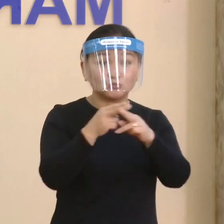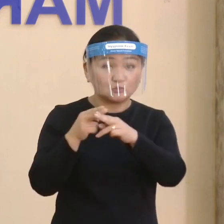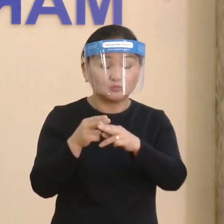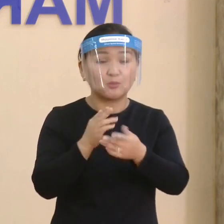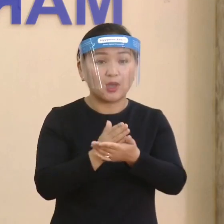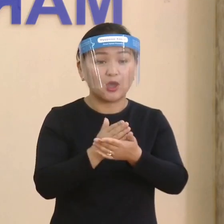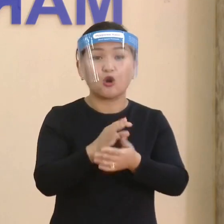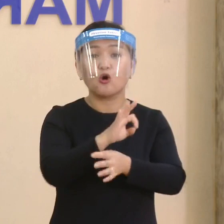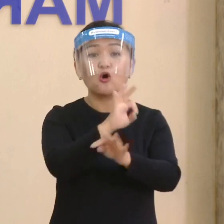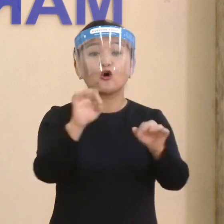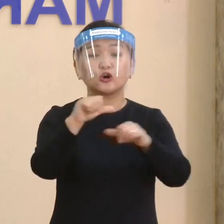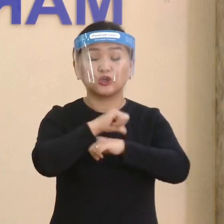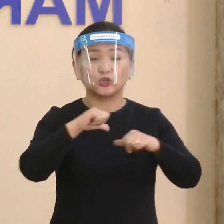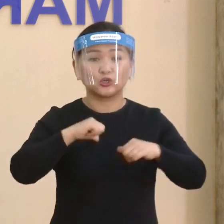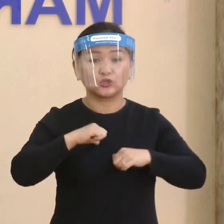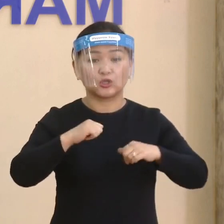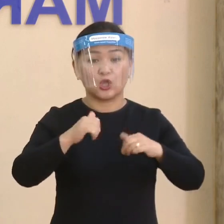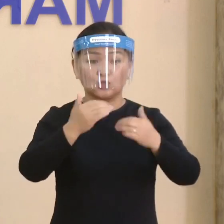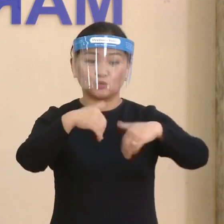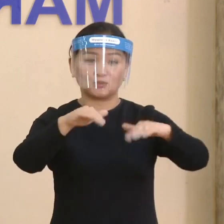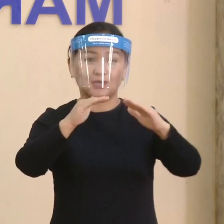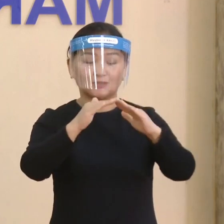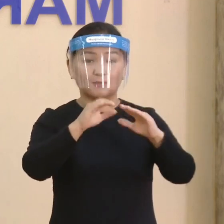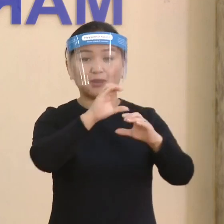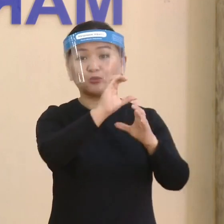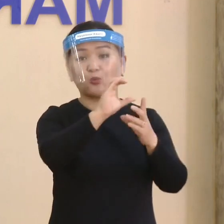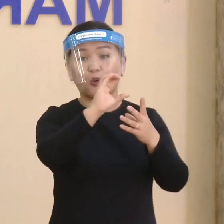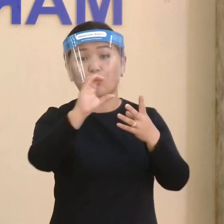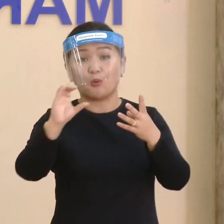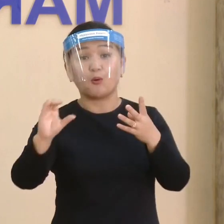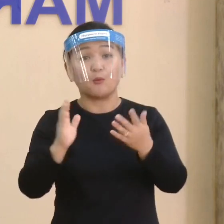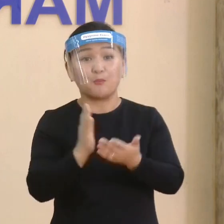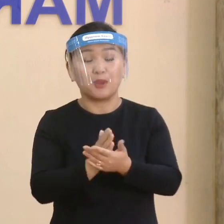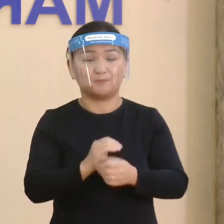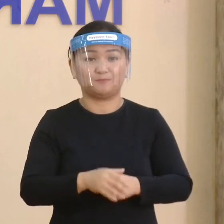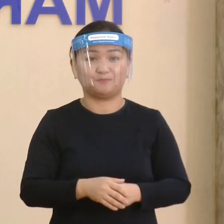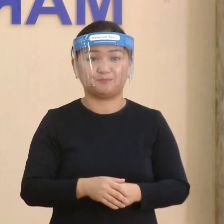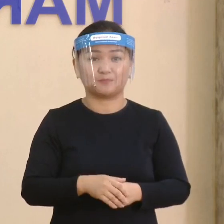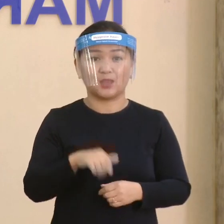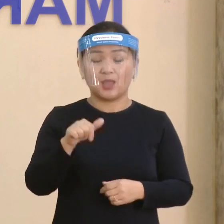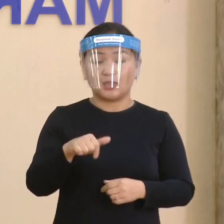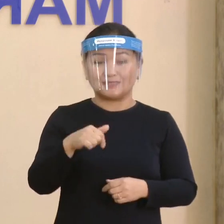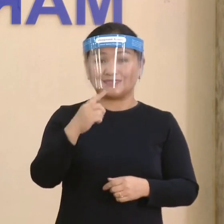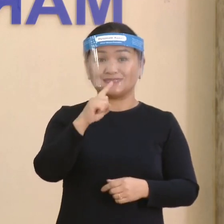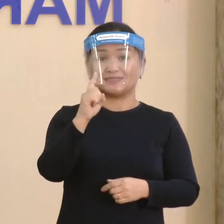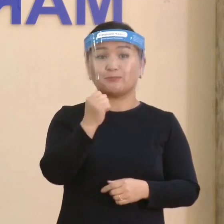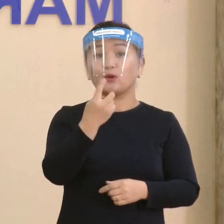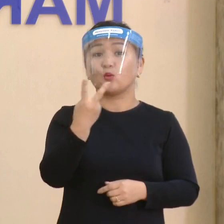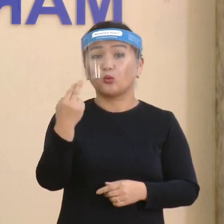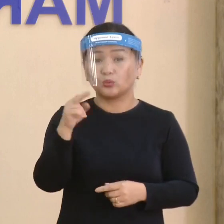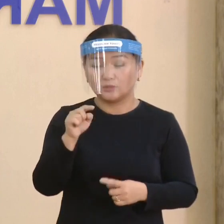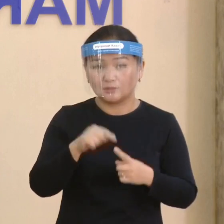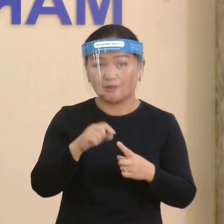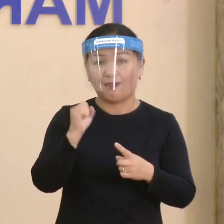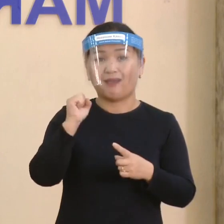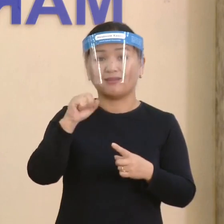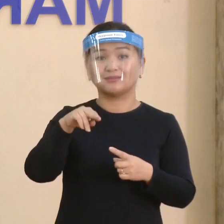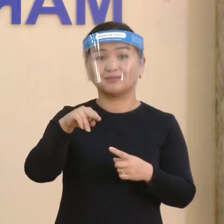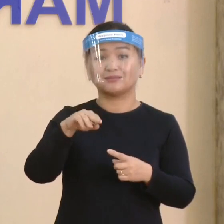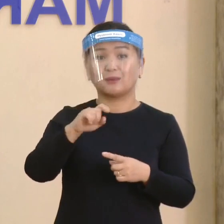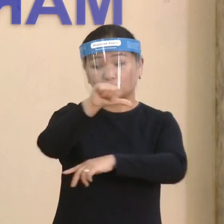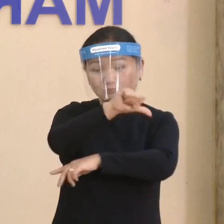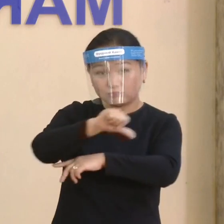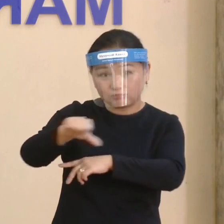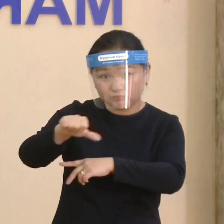Босад иргэд тусгаарлан бэлтгэсэн тусгаарлах байранд бол байна. За бид бас үүнээс гадна замын өвд Алтан булгын бомтоор